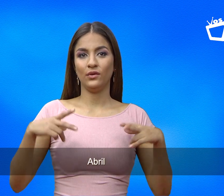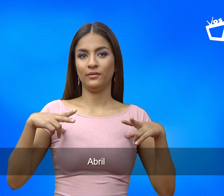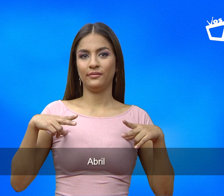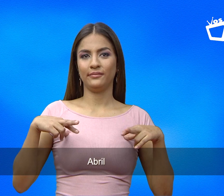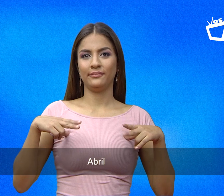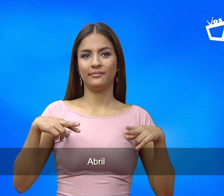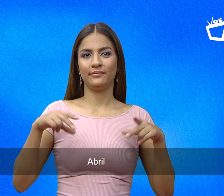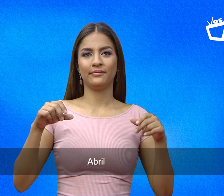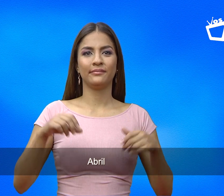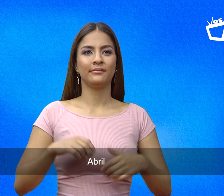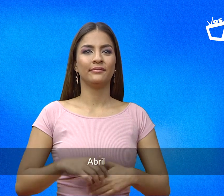abril